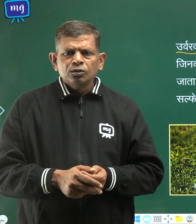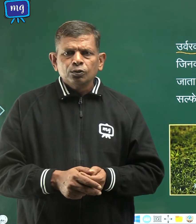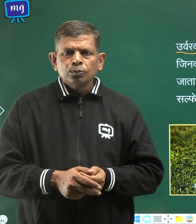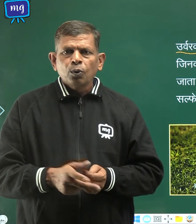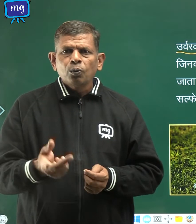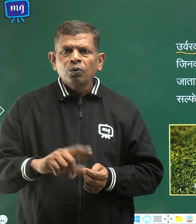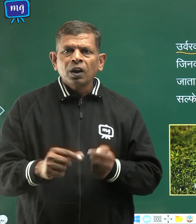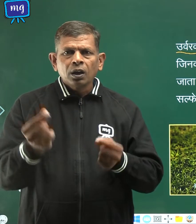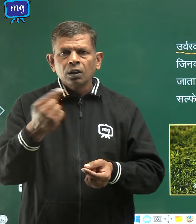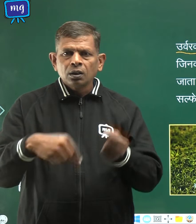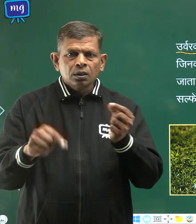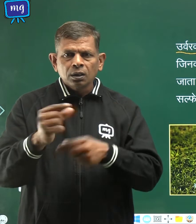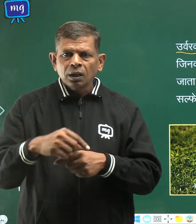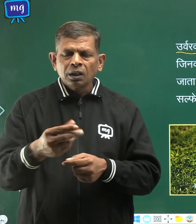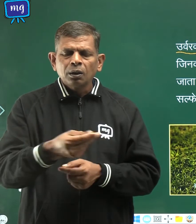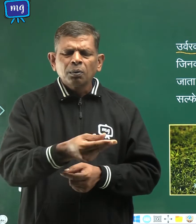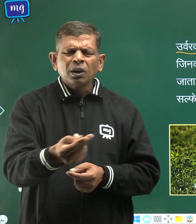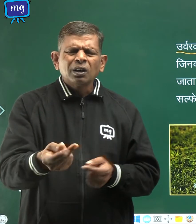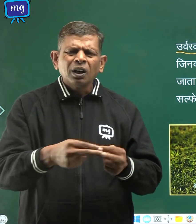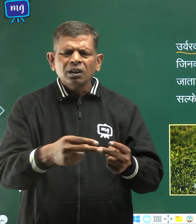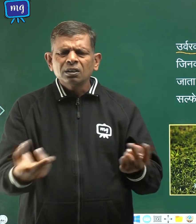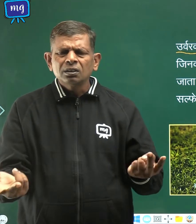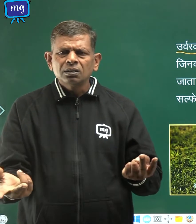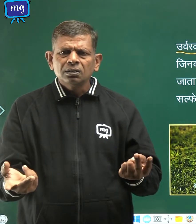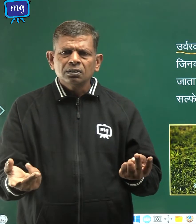वे रासायनिक पदार्थ हैं